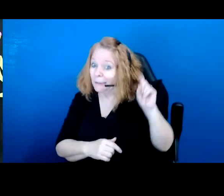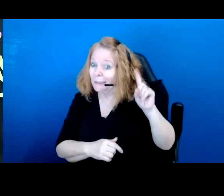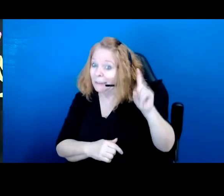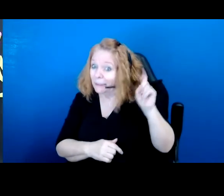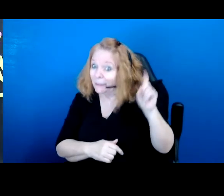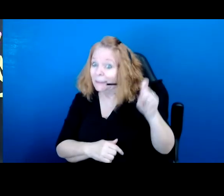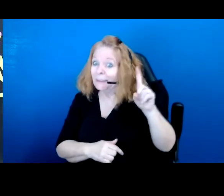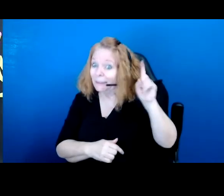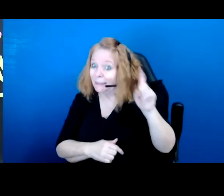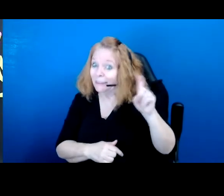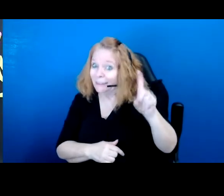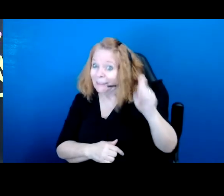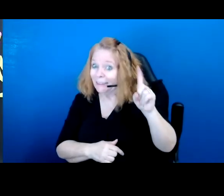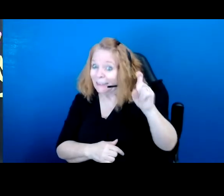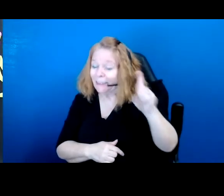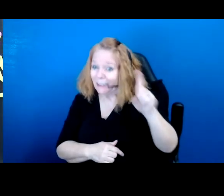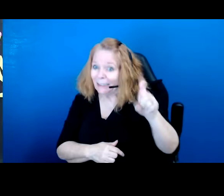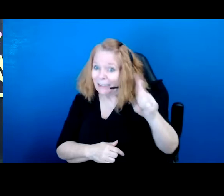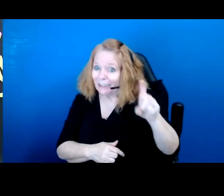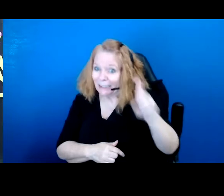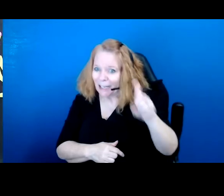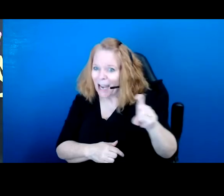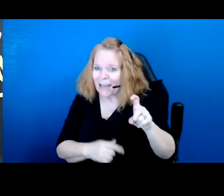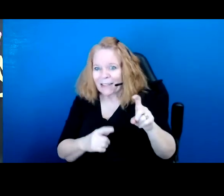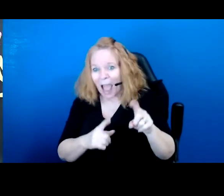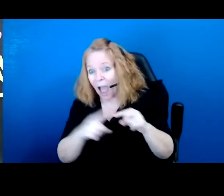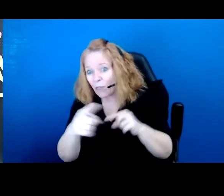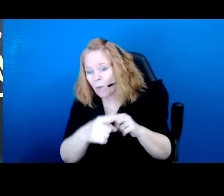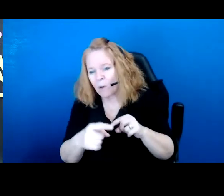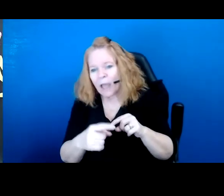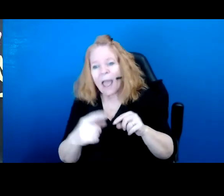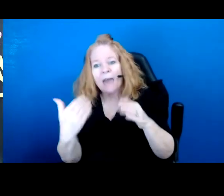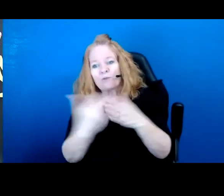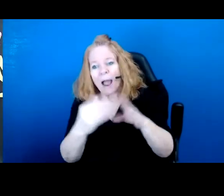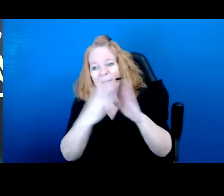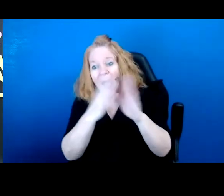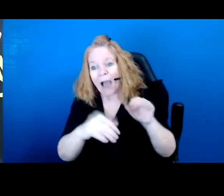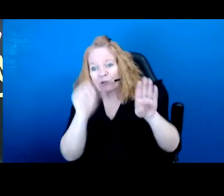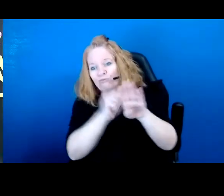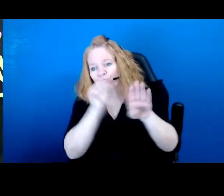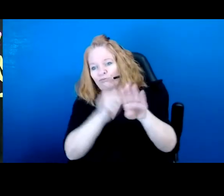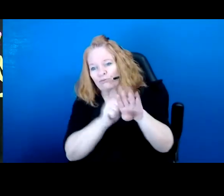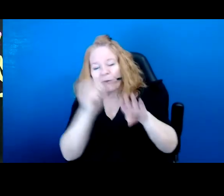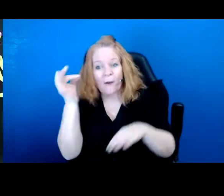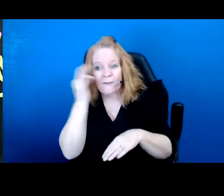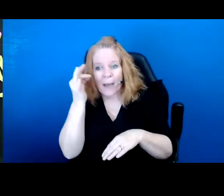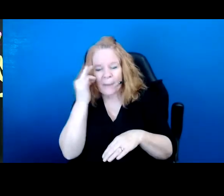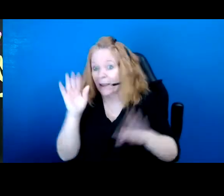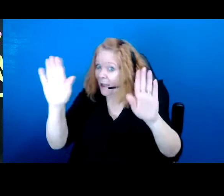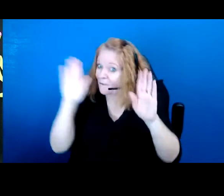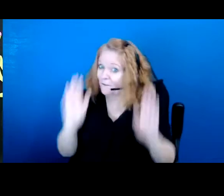el camino corremos corremos y llegó a la puerta de